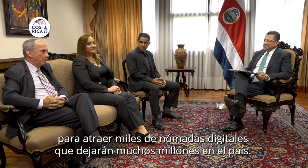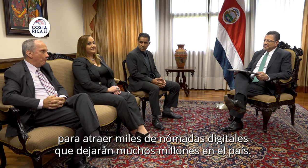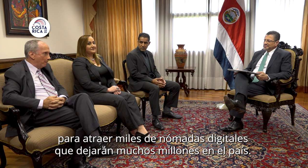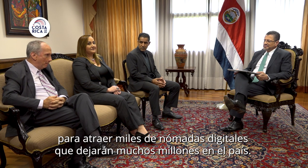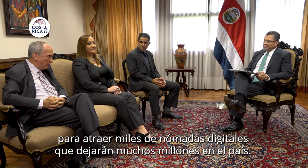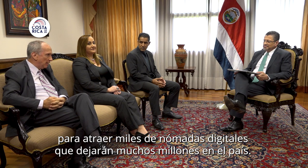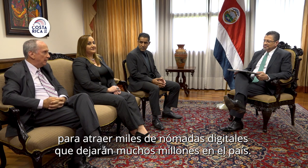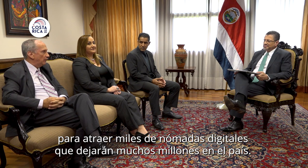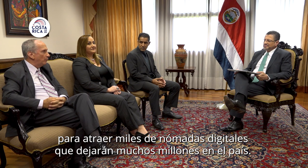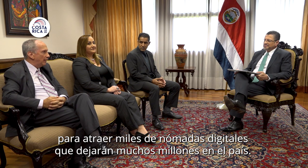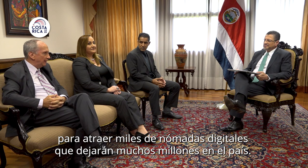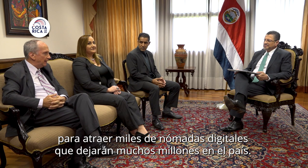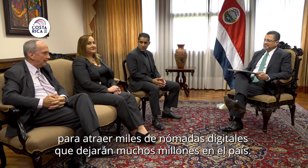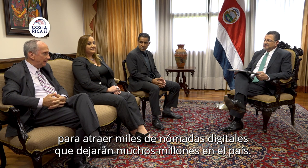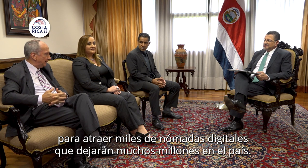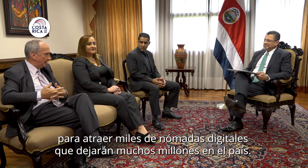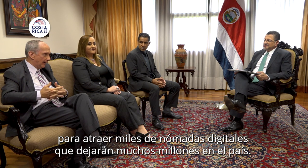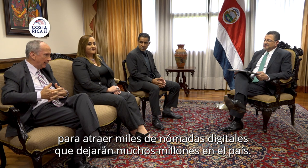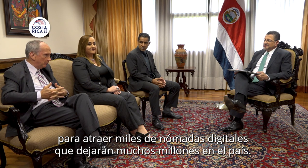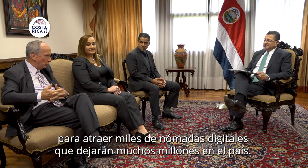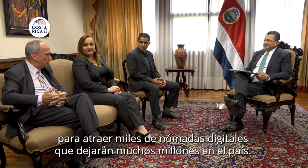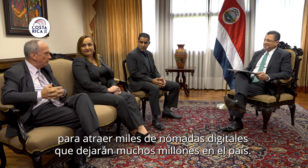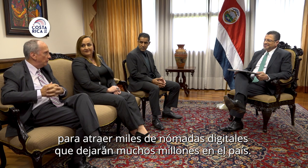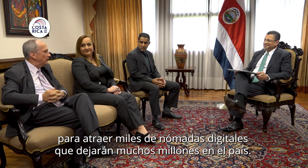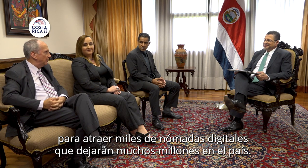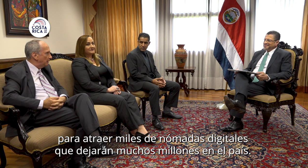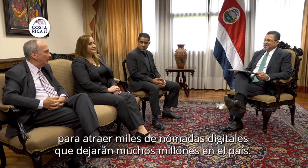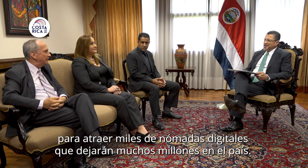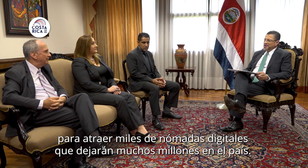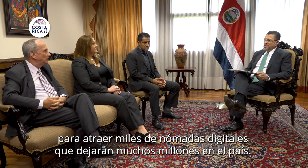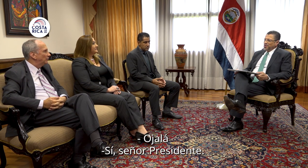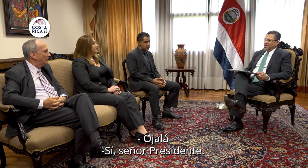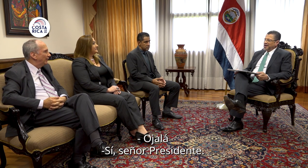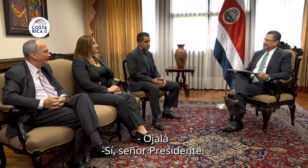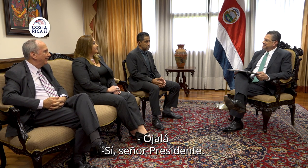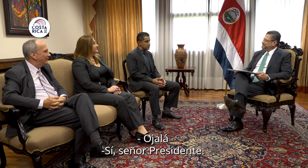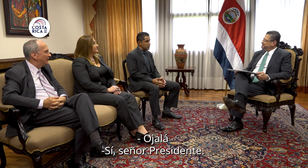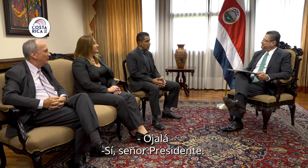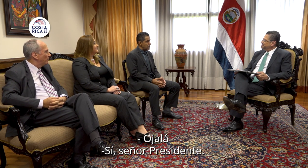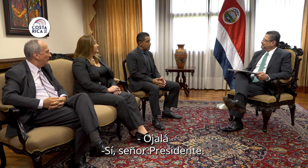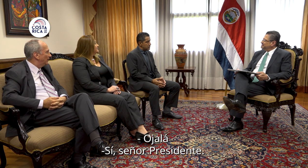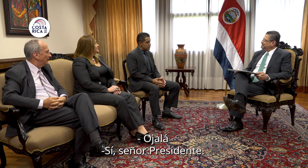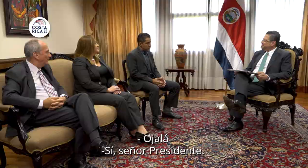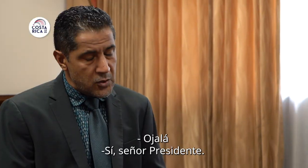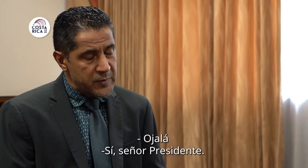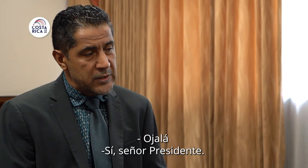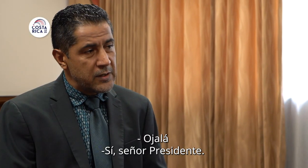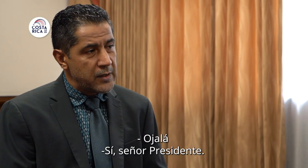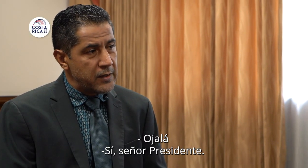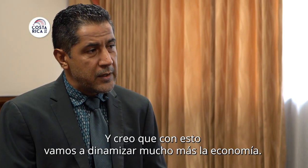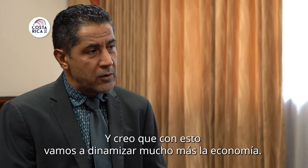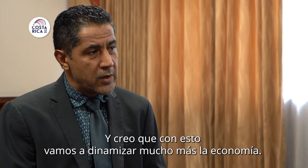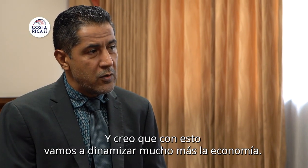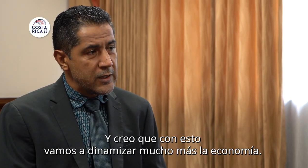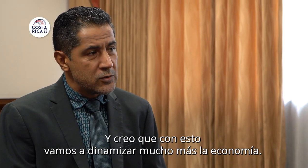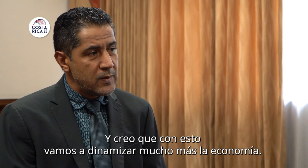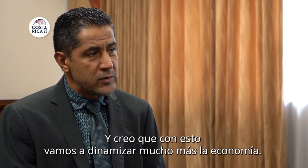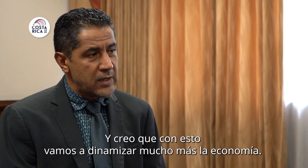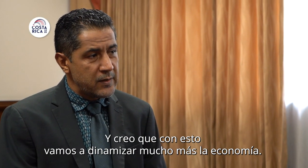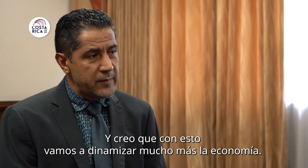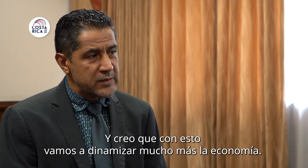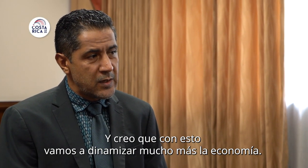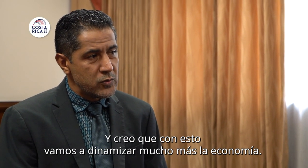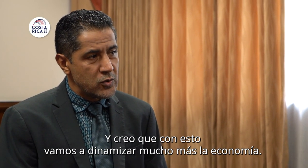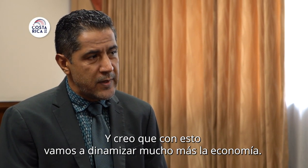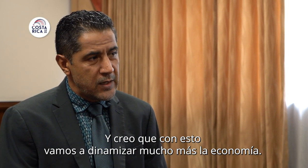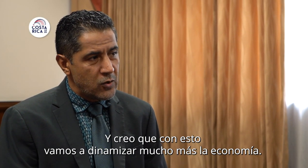atraer miles de nómadas digitales que dejarán muchos millones en el país. Ojalá. Sí, señor presidente, y creo que con esto vamos